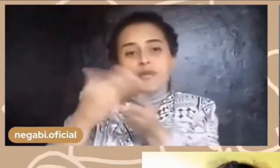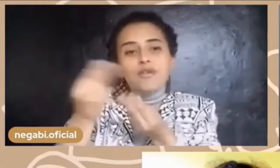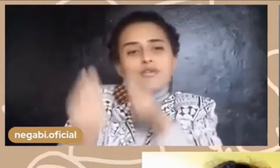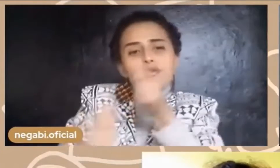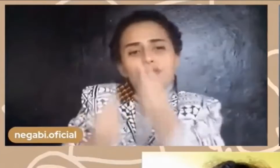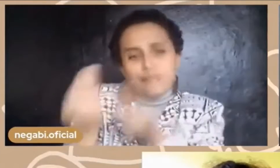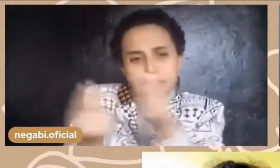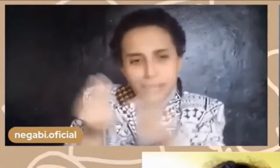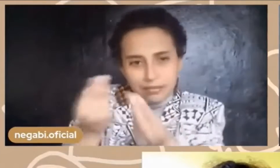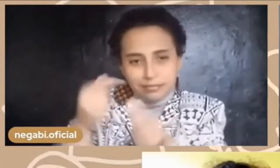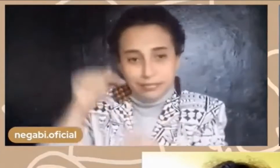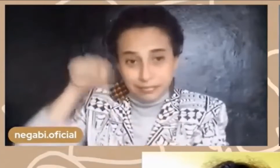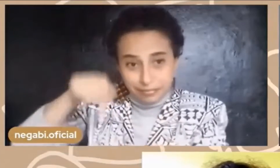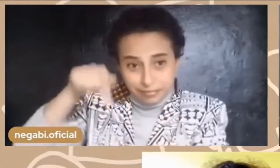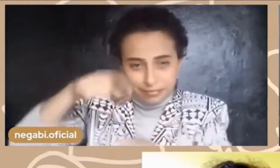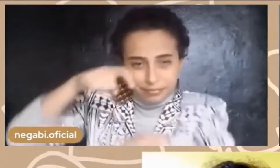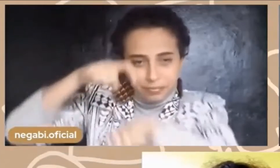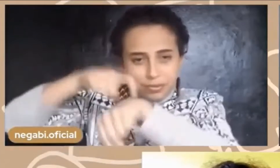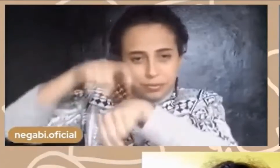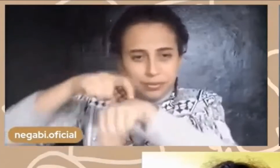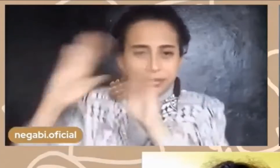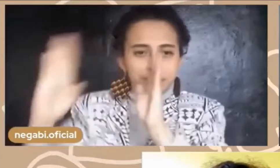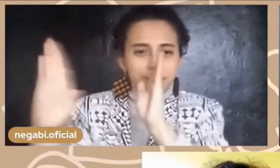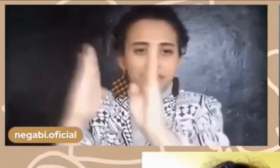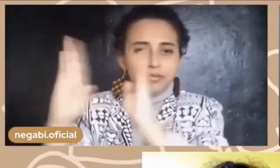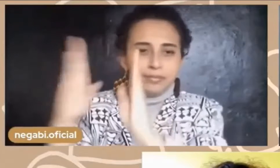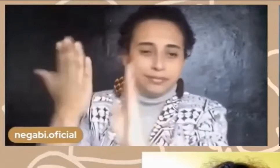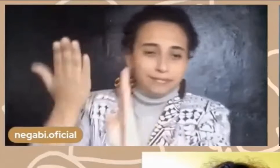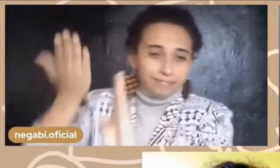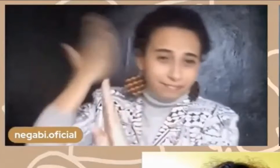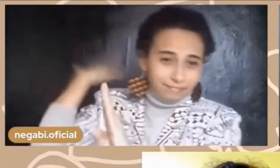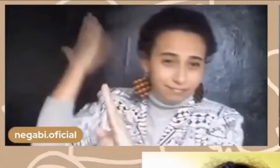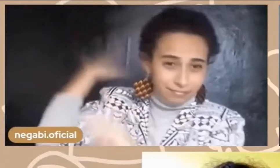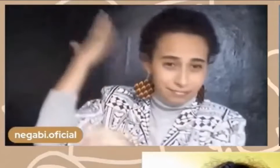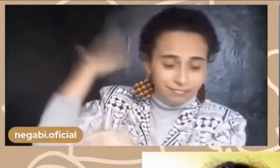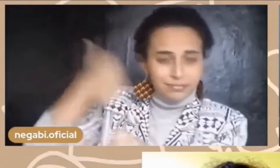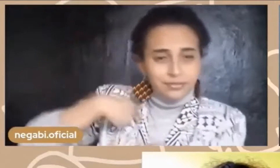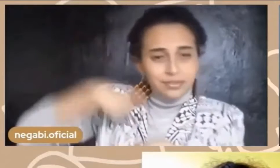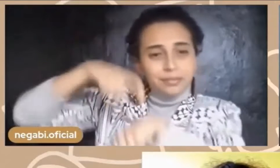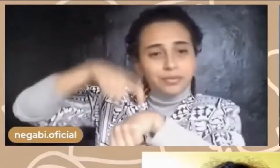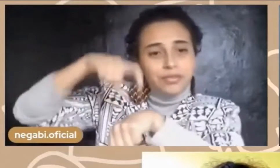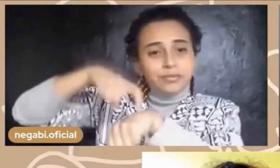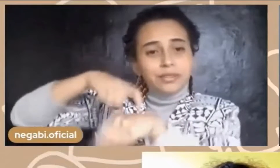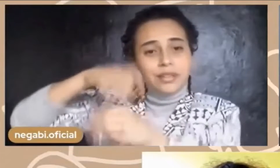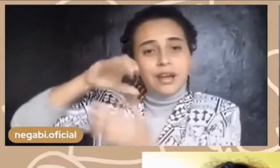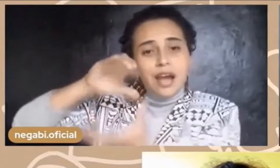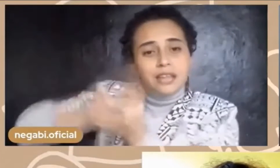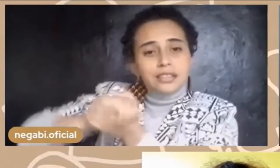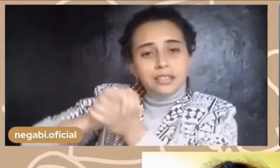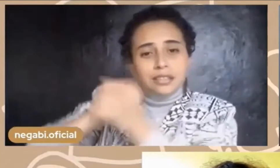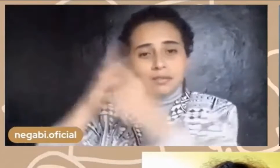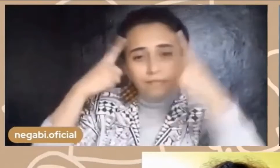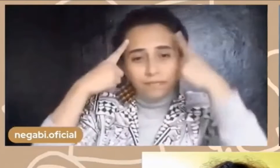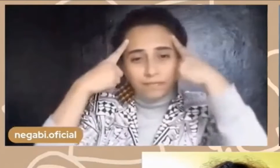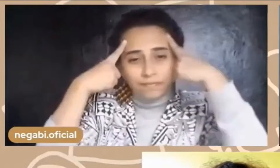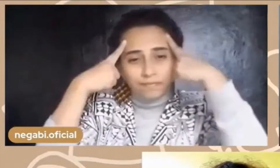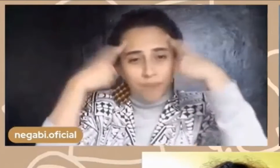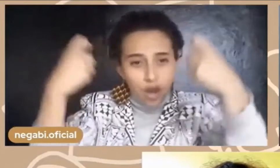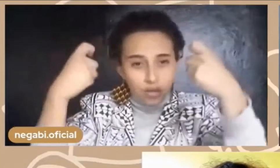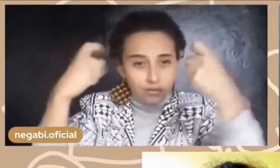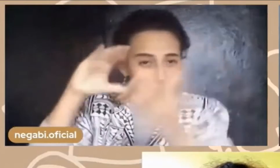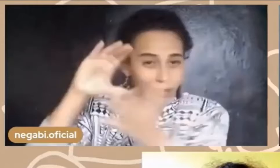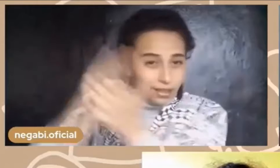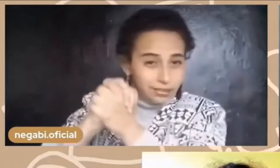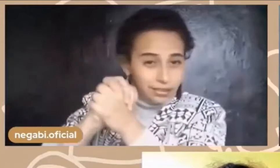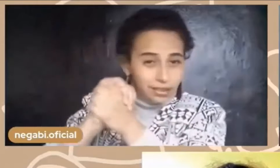É verdade. E como começou isso em mim, né? Teve um determinado momento da minha vida, no passado, em